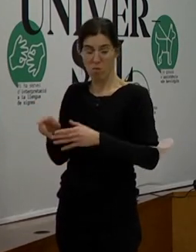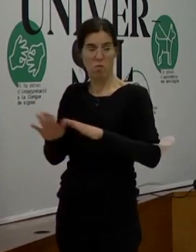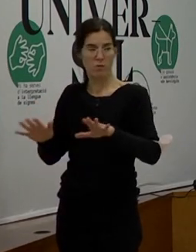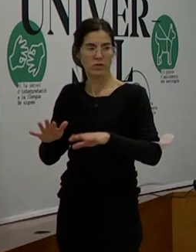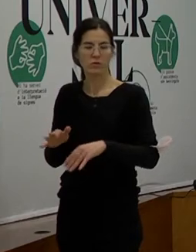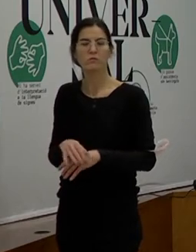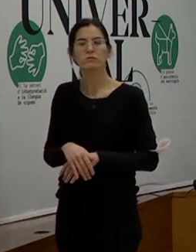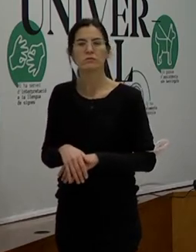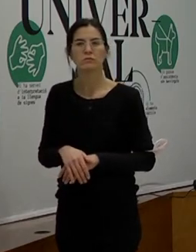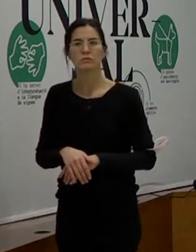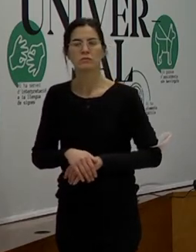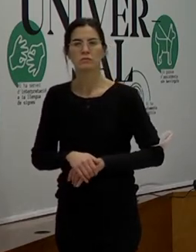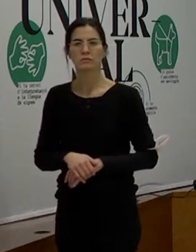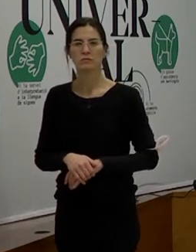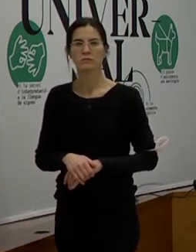Com pot crear